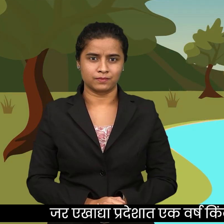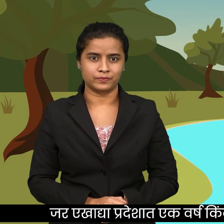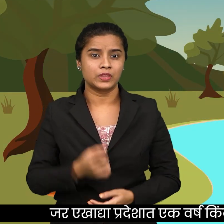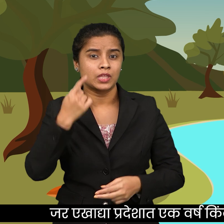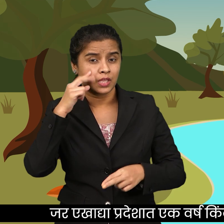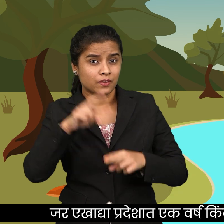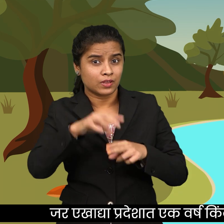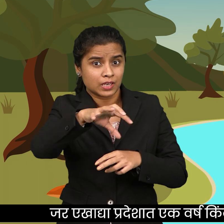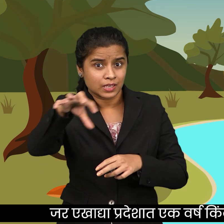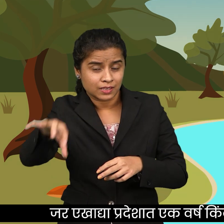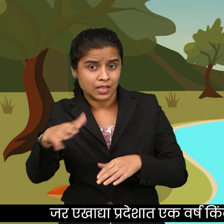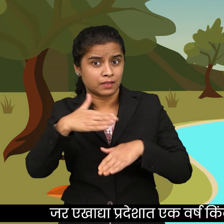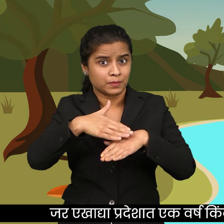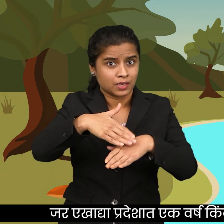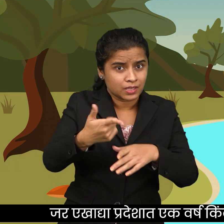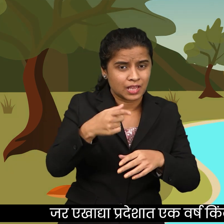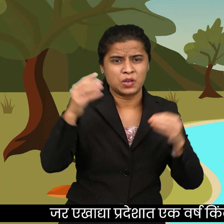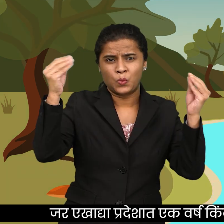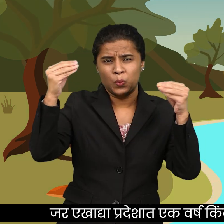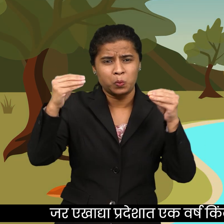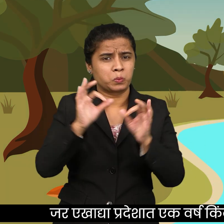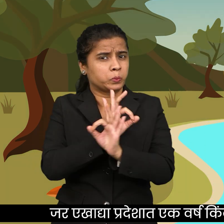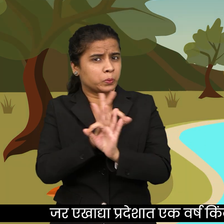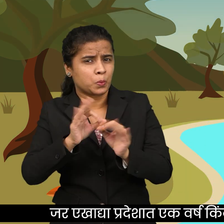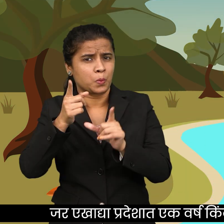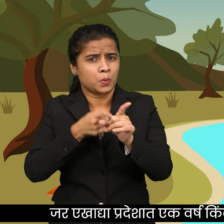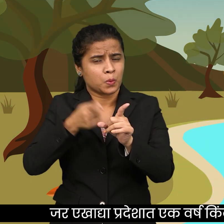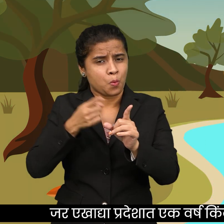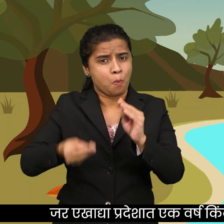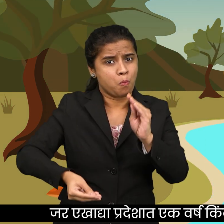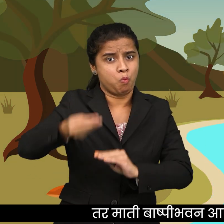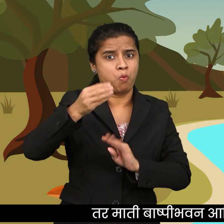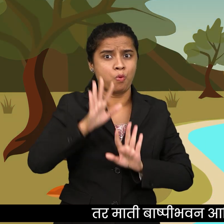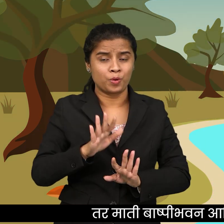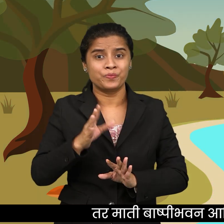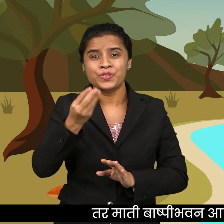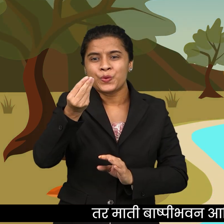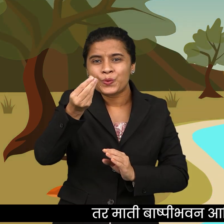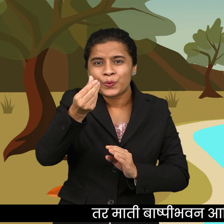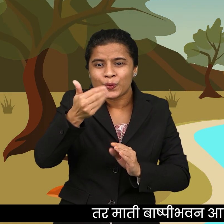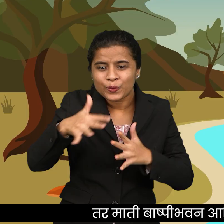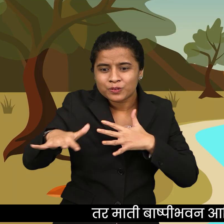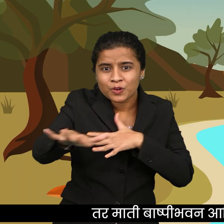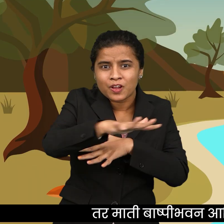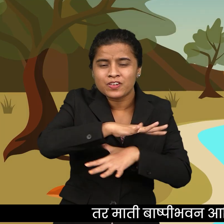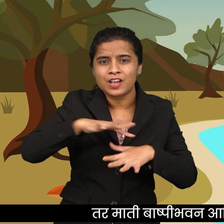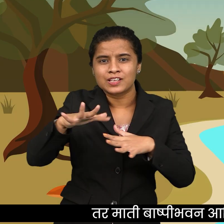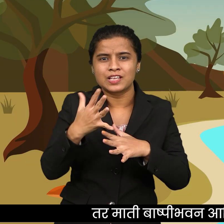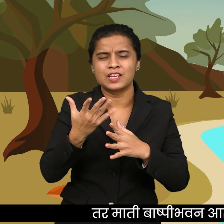जर एखाद्या प्रदेशात 1 वर्ष किंवा त्याहून अधिक काळ पाऊस पडला नाही तर माती बाष्पीभवन